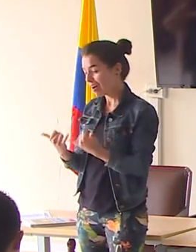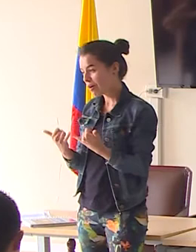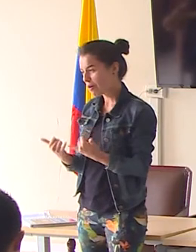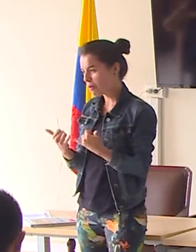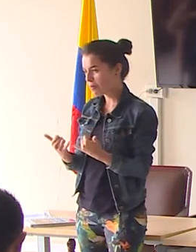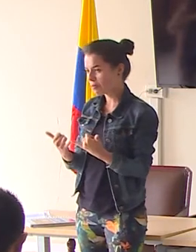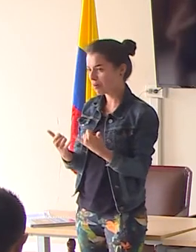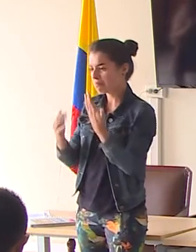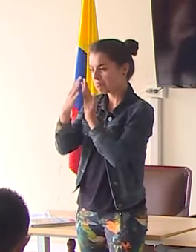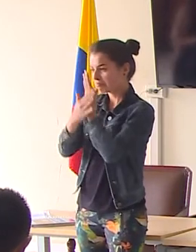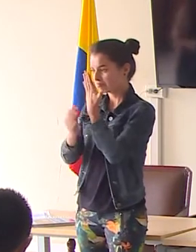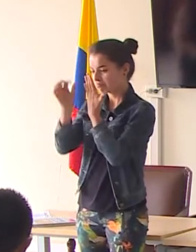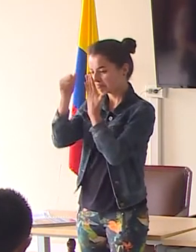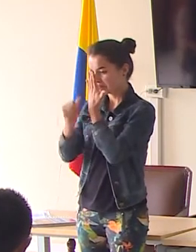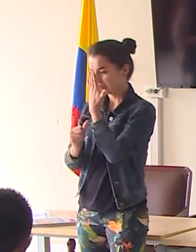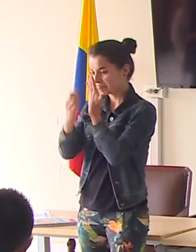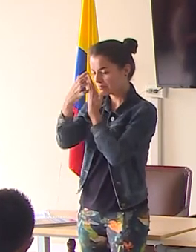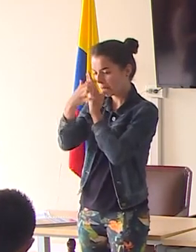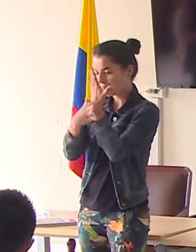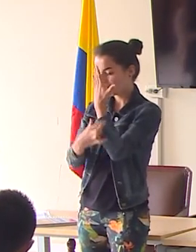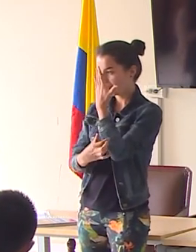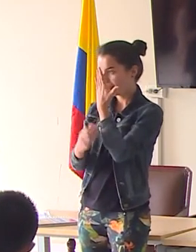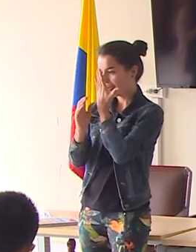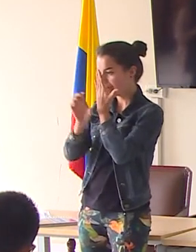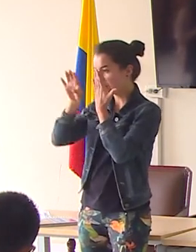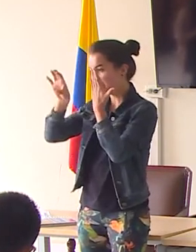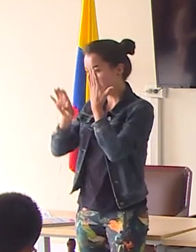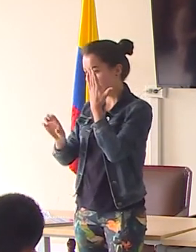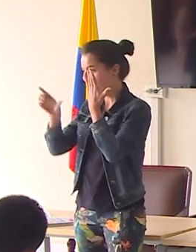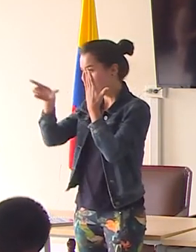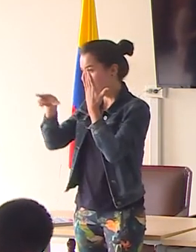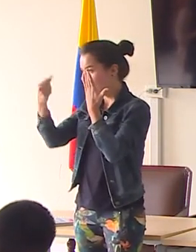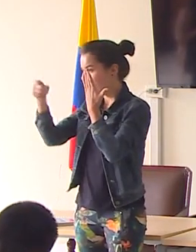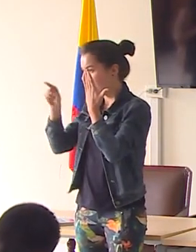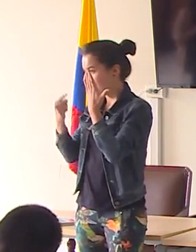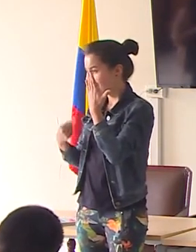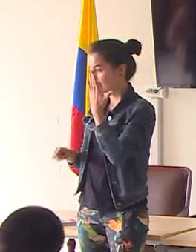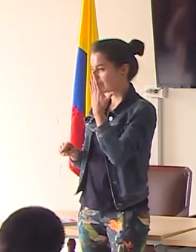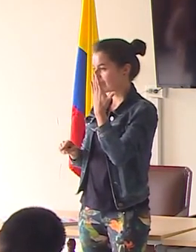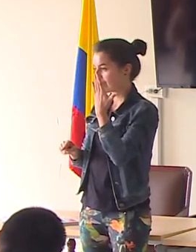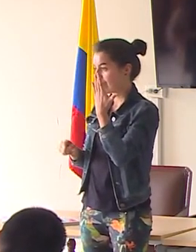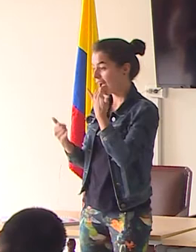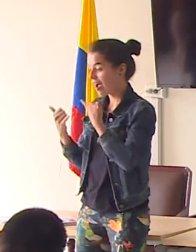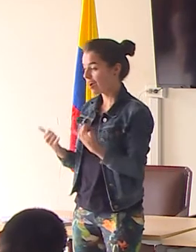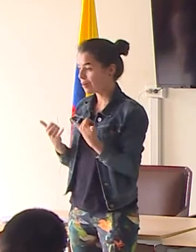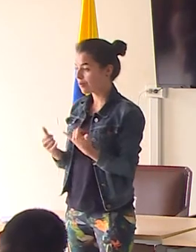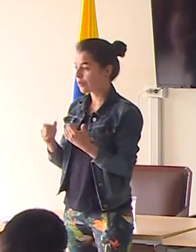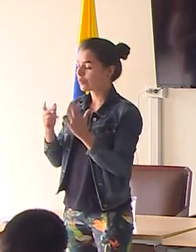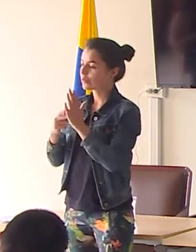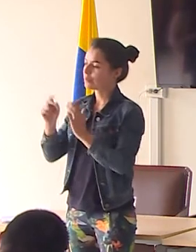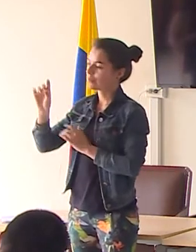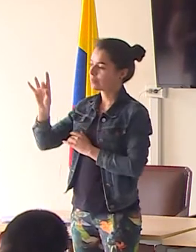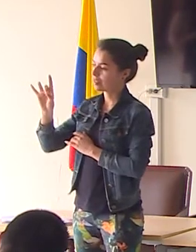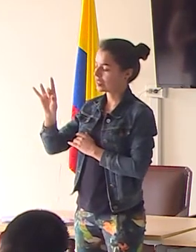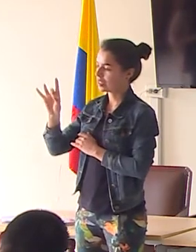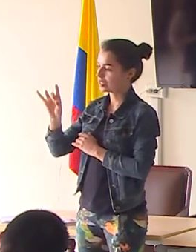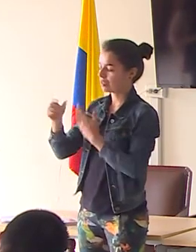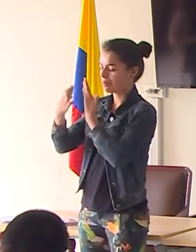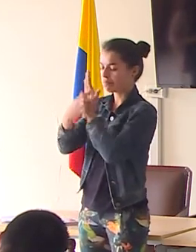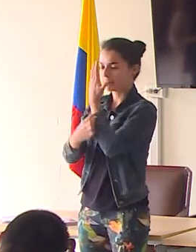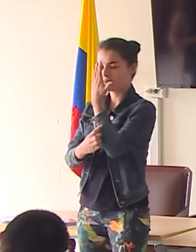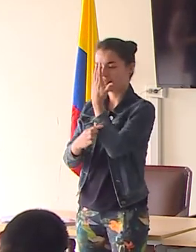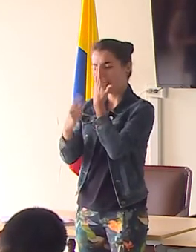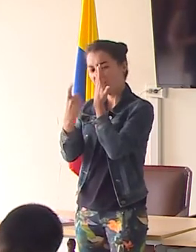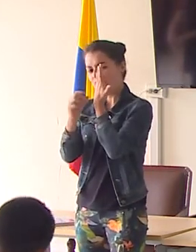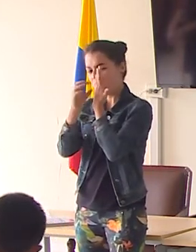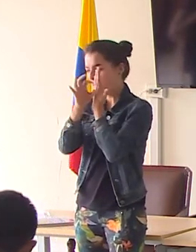ya se había configurado fundamentalmente lo que es la ciudad y lo que empieza a ver en este periodo es que se empiezan a llenar los parches bars vacíos que hay